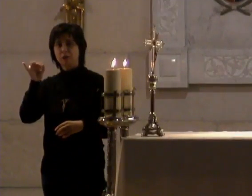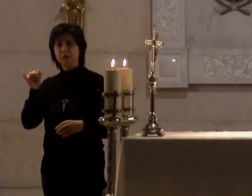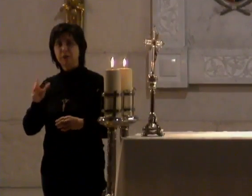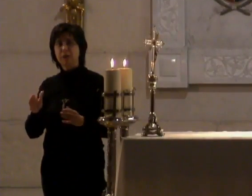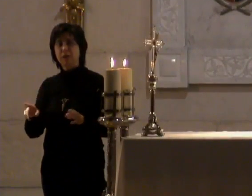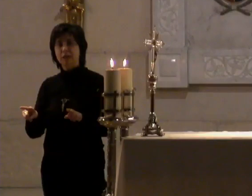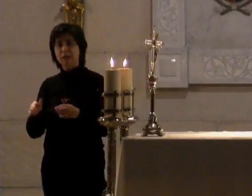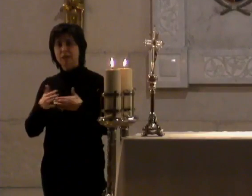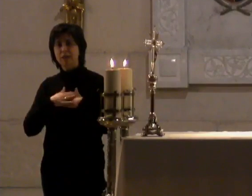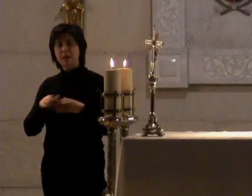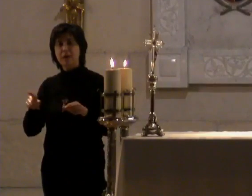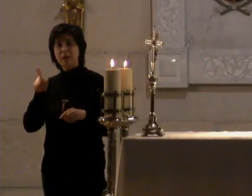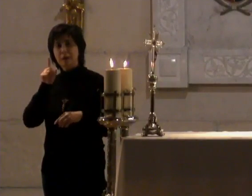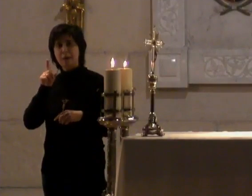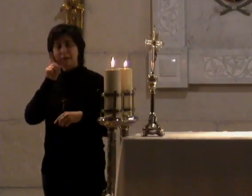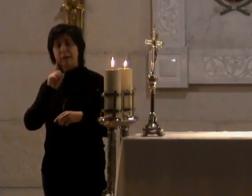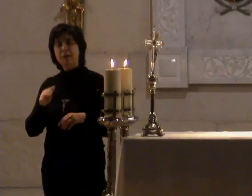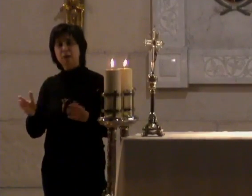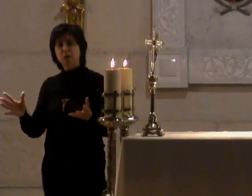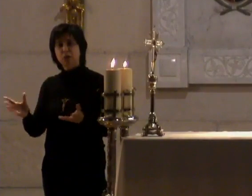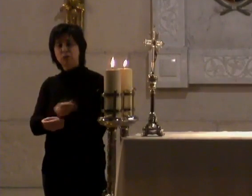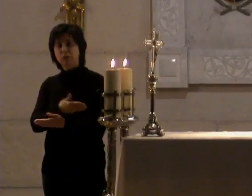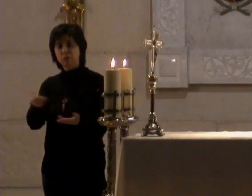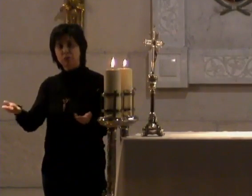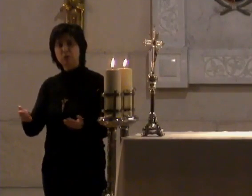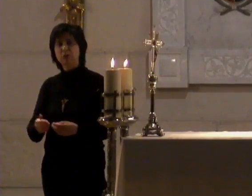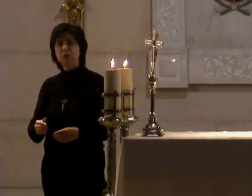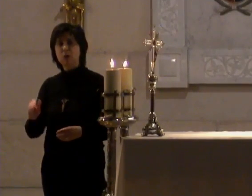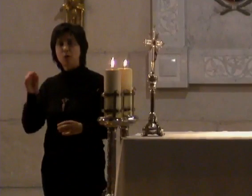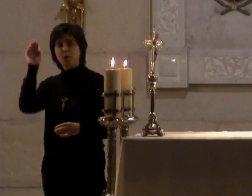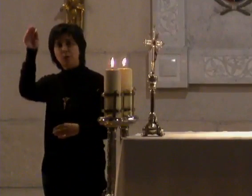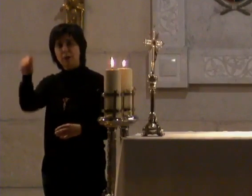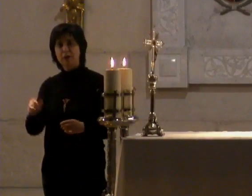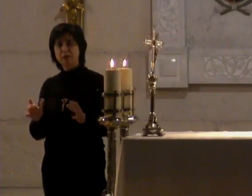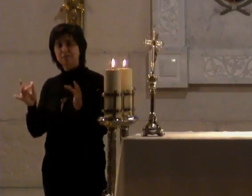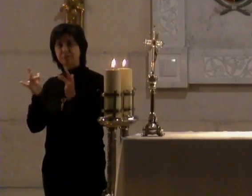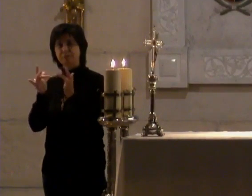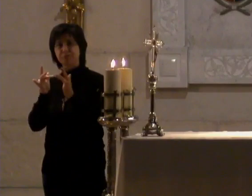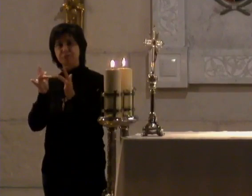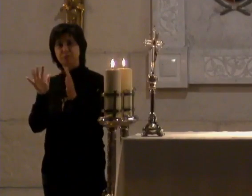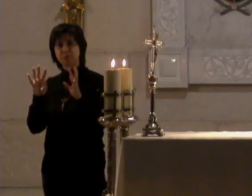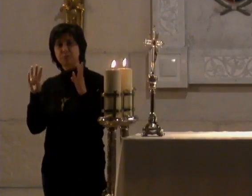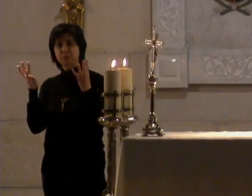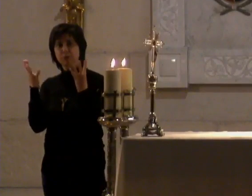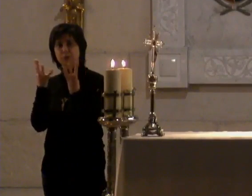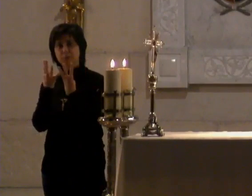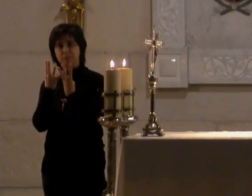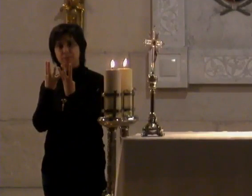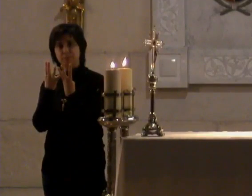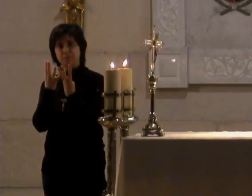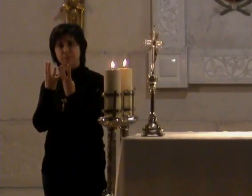hermanos todos, que volvéis otra vez a conectar a través